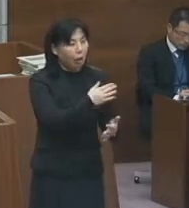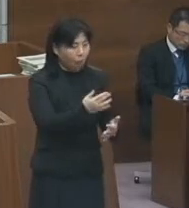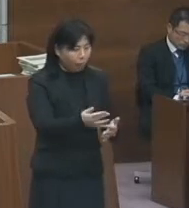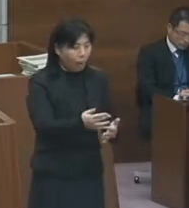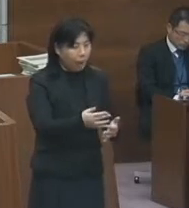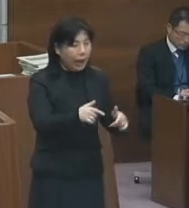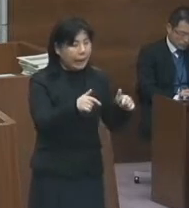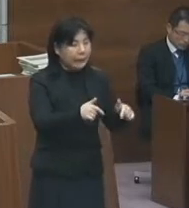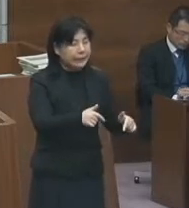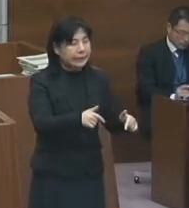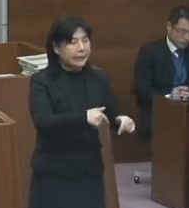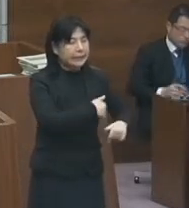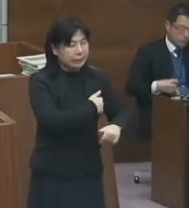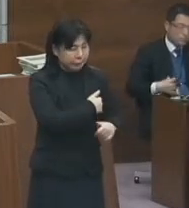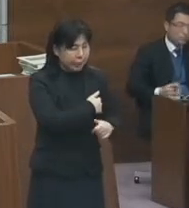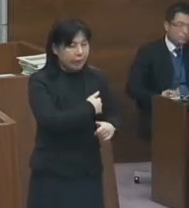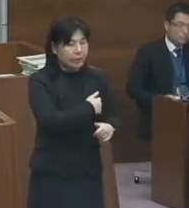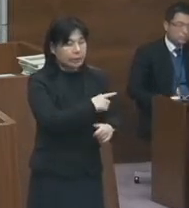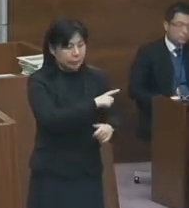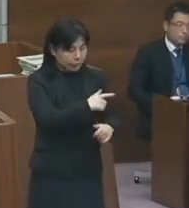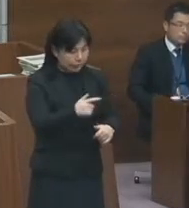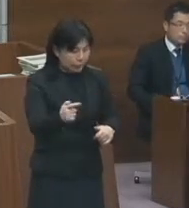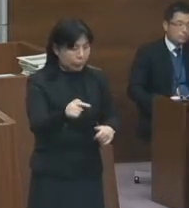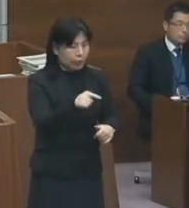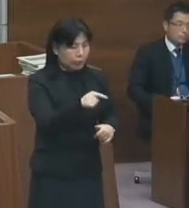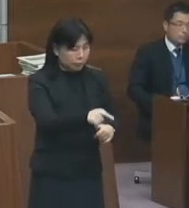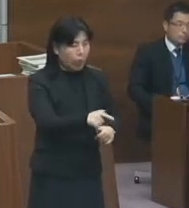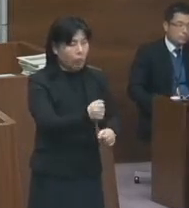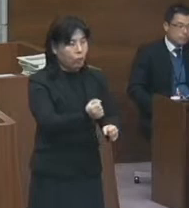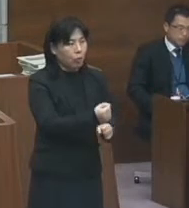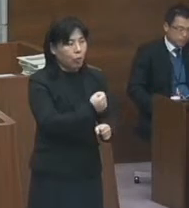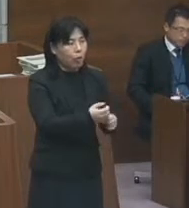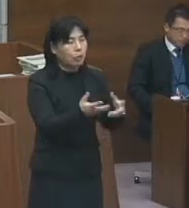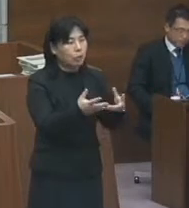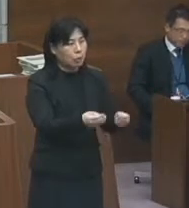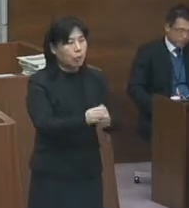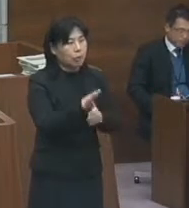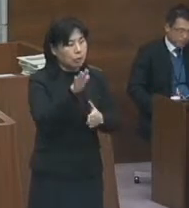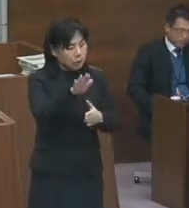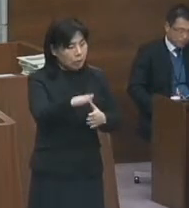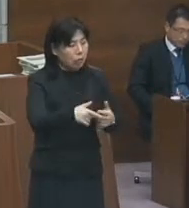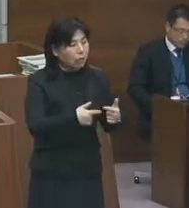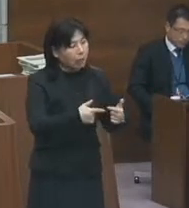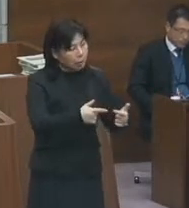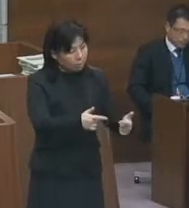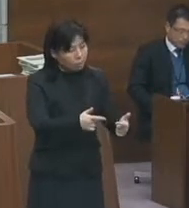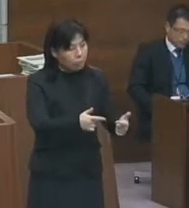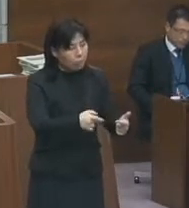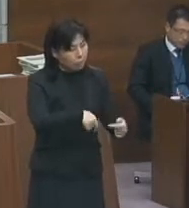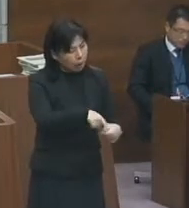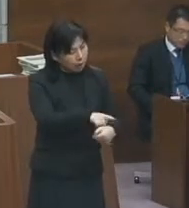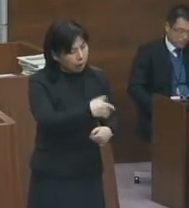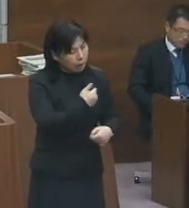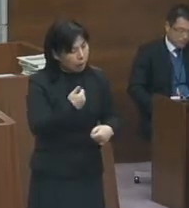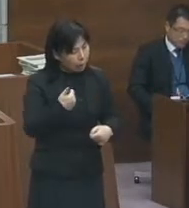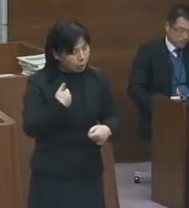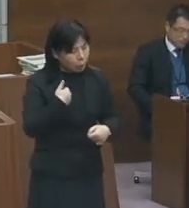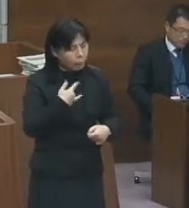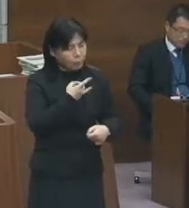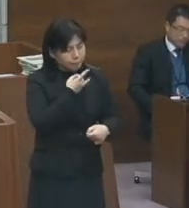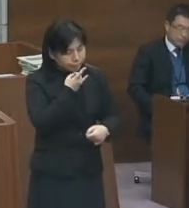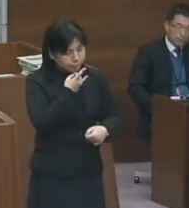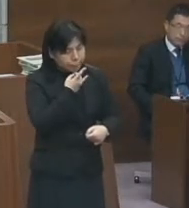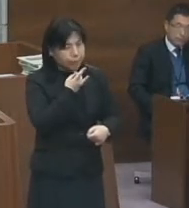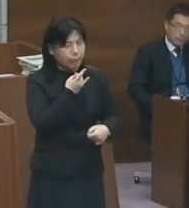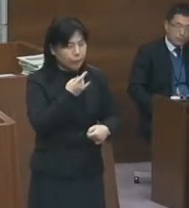脇サライ系離道の工事が完成するとバスの運行が可能になるのではないかと期待する声が寄